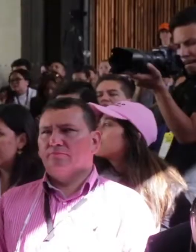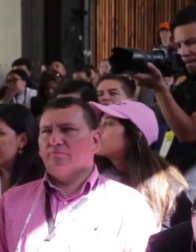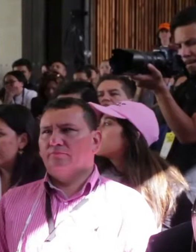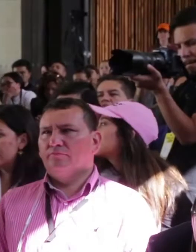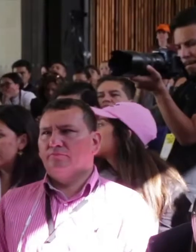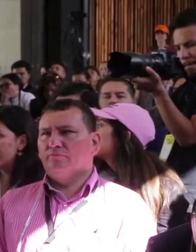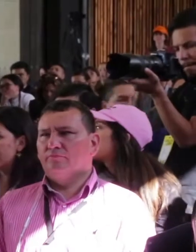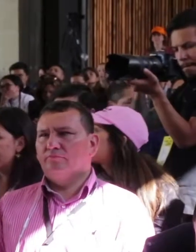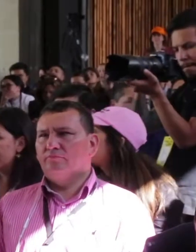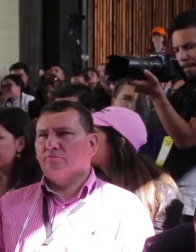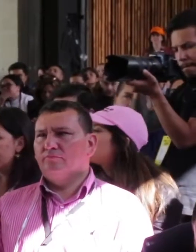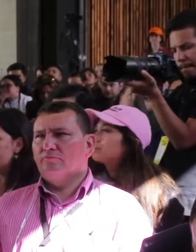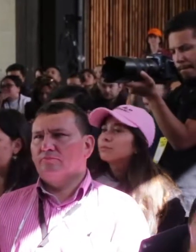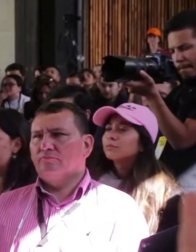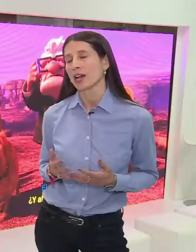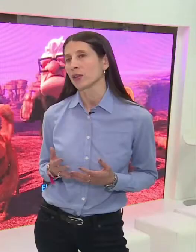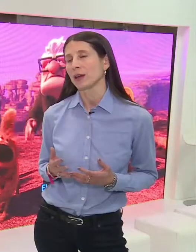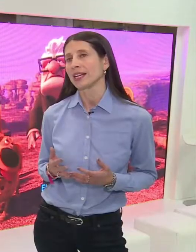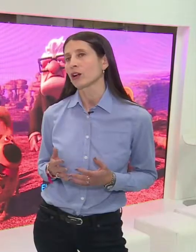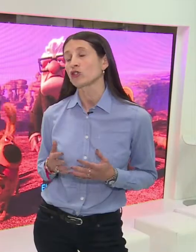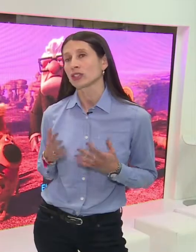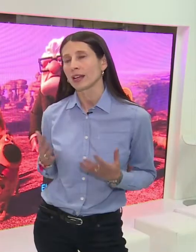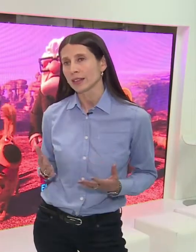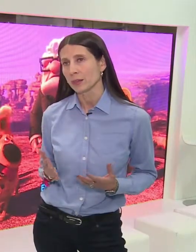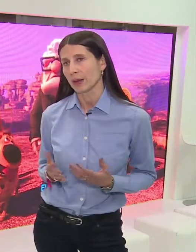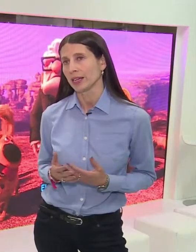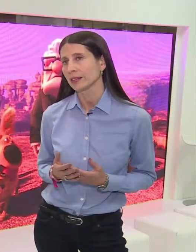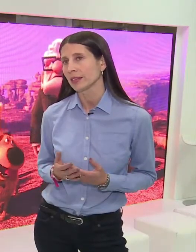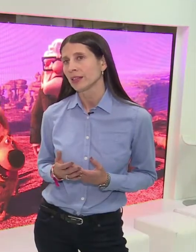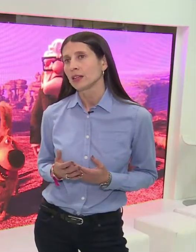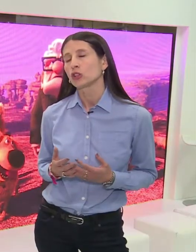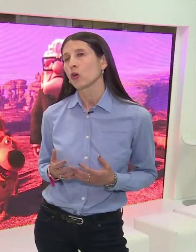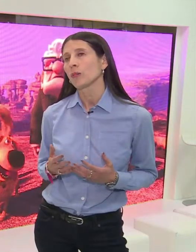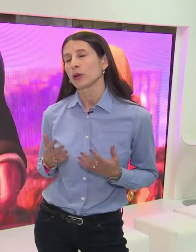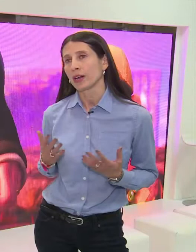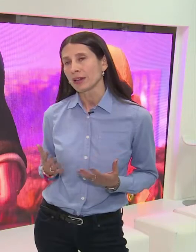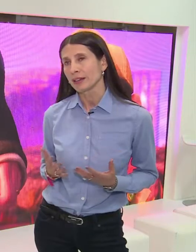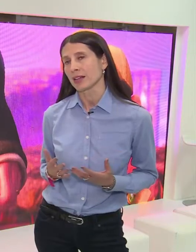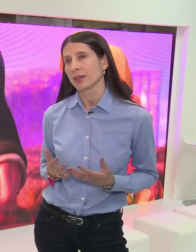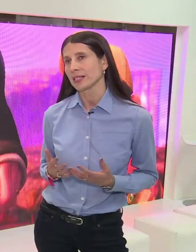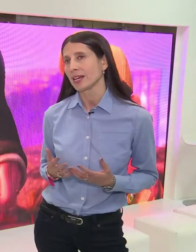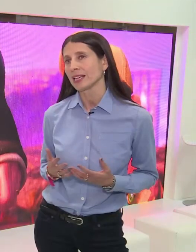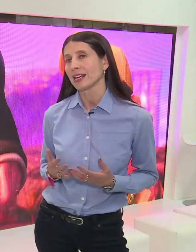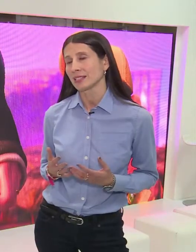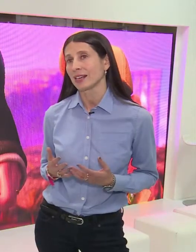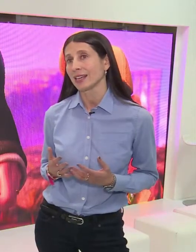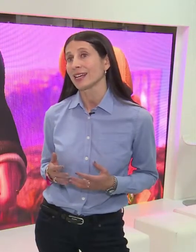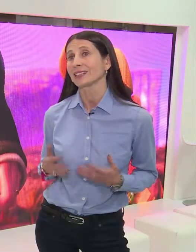quien desde la presidencia de la República ha apoyado de manera constante y permanente todo el programa de discapacidad y las estrategias que